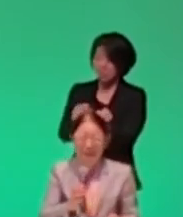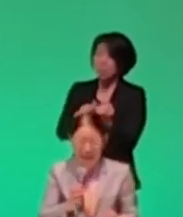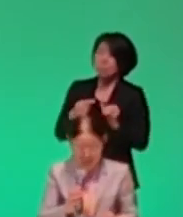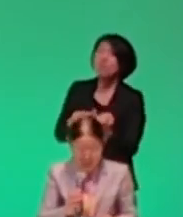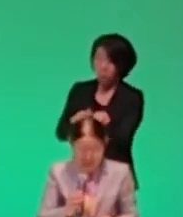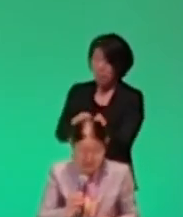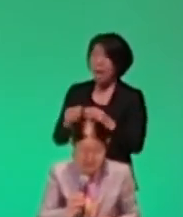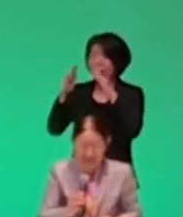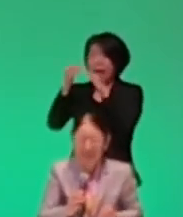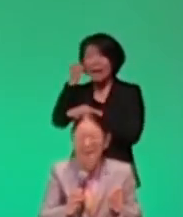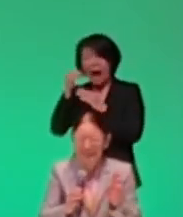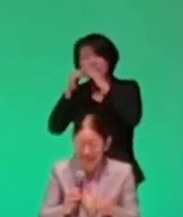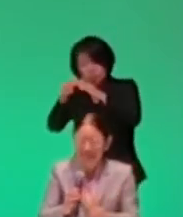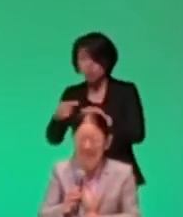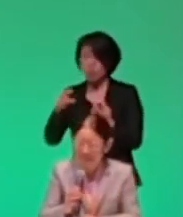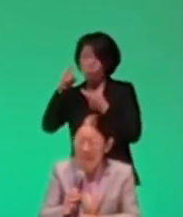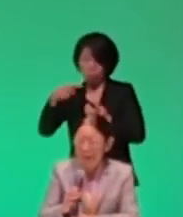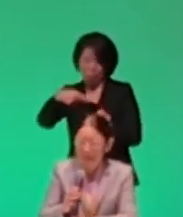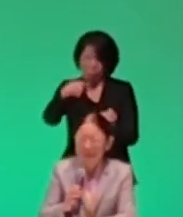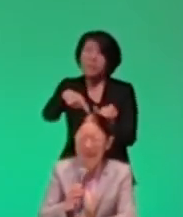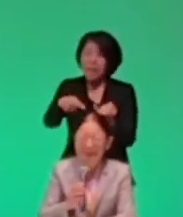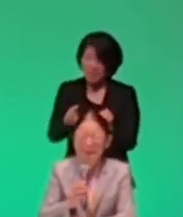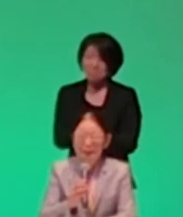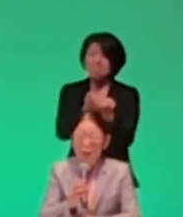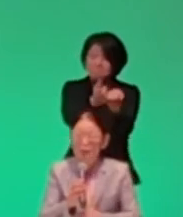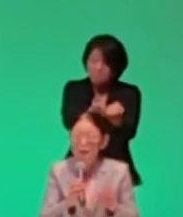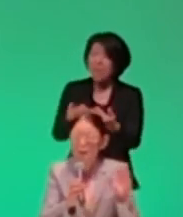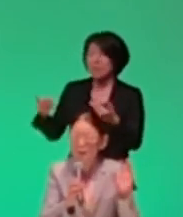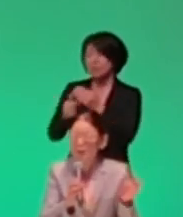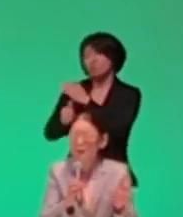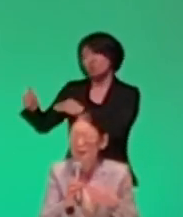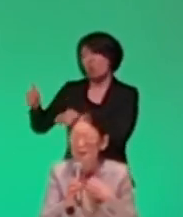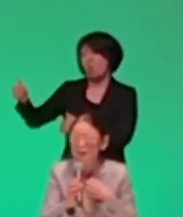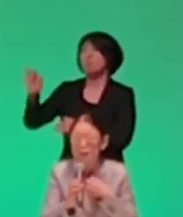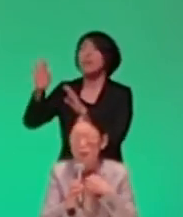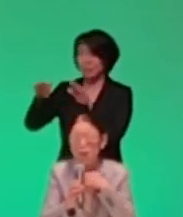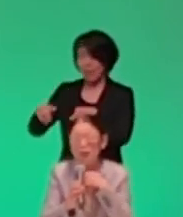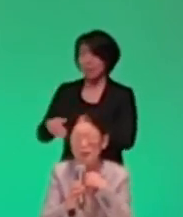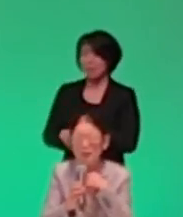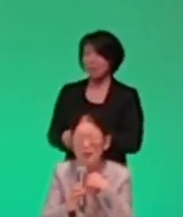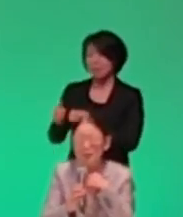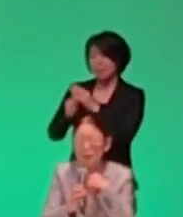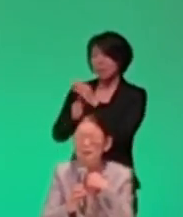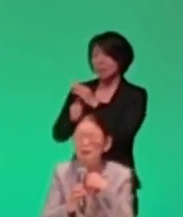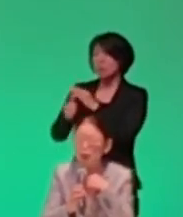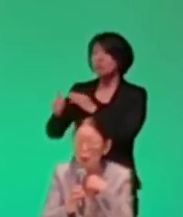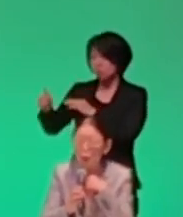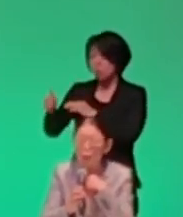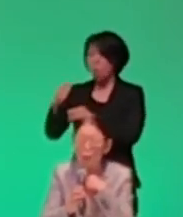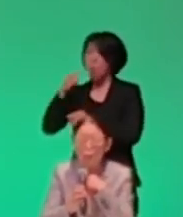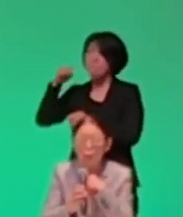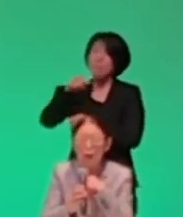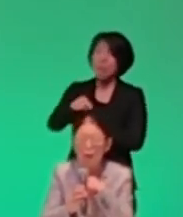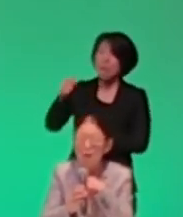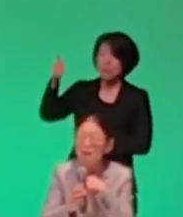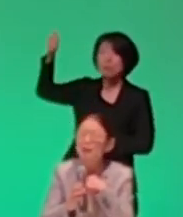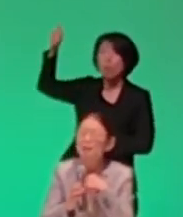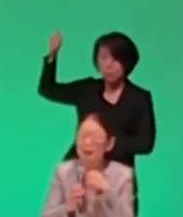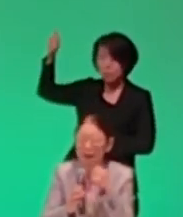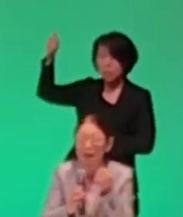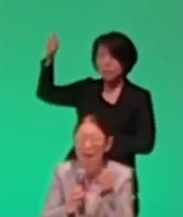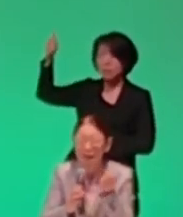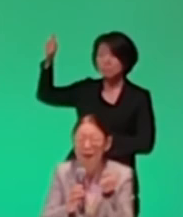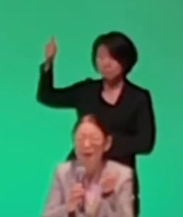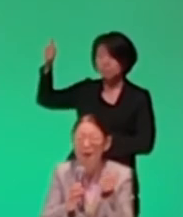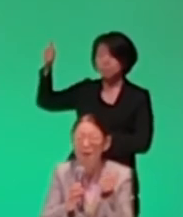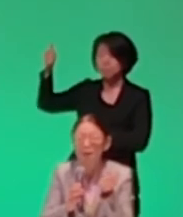教えてそれで出かけました。でもその時に出張を命じた上司と20年